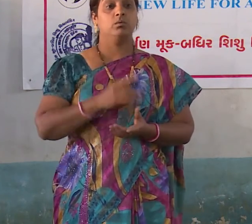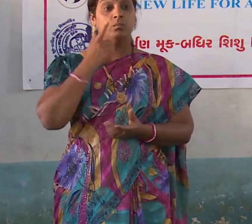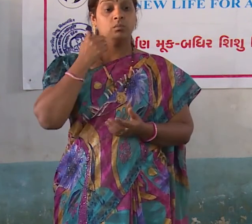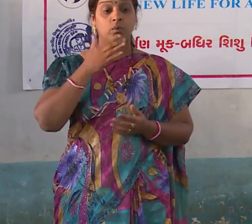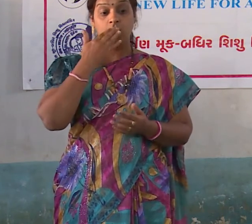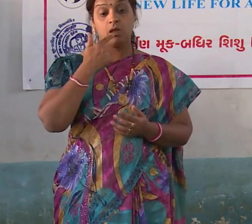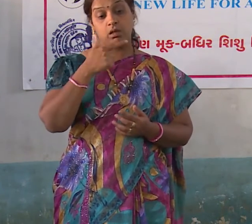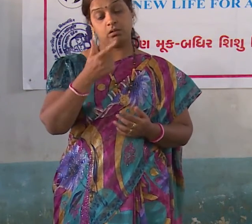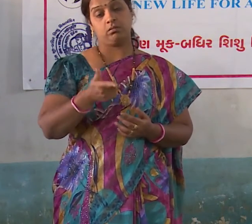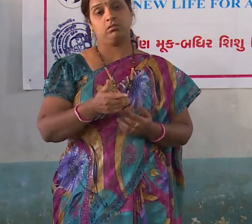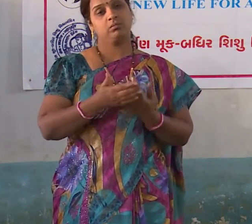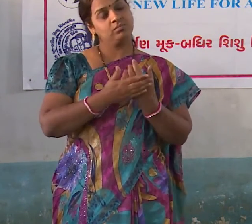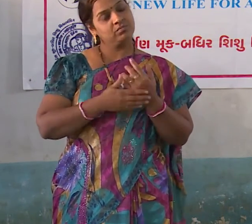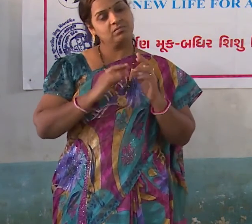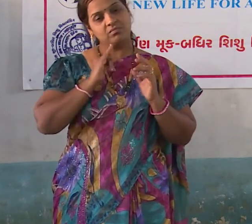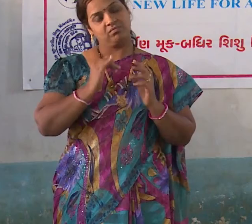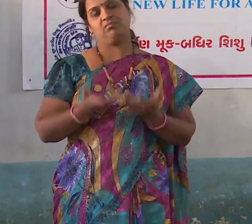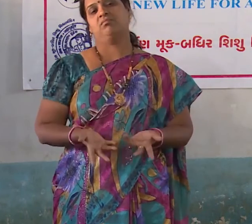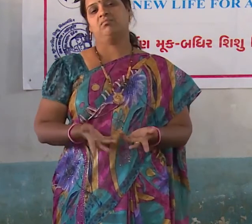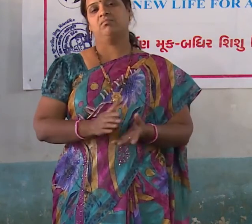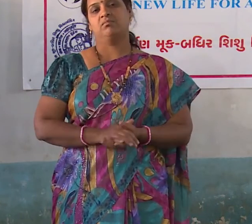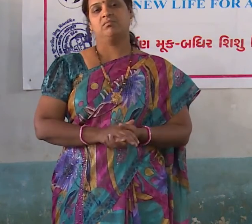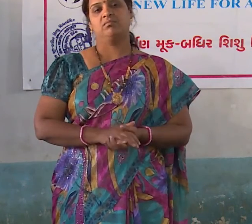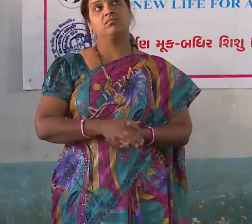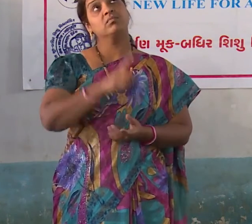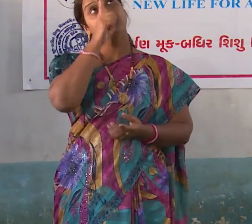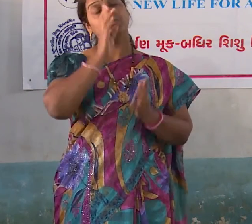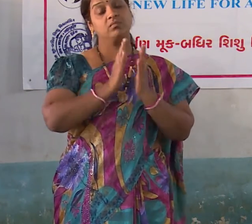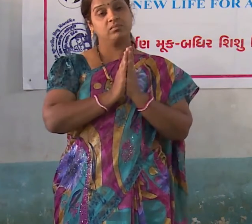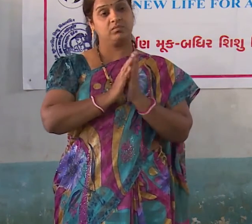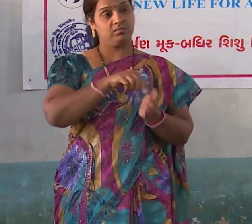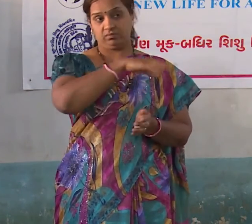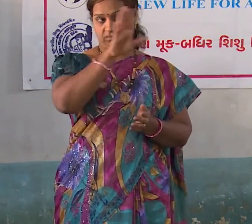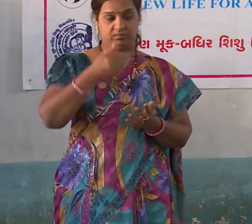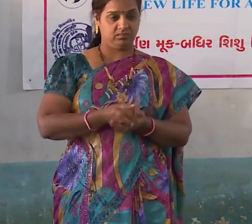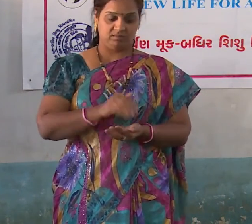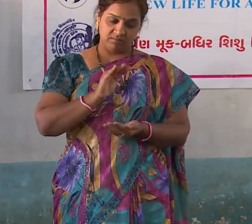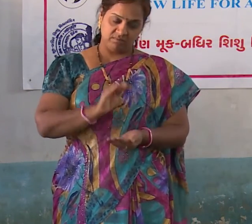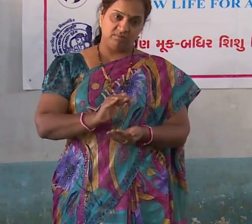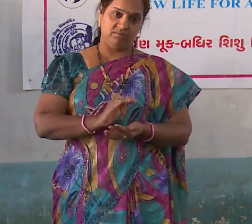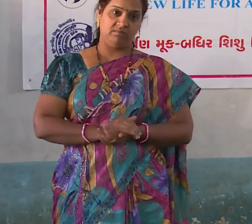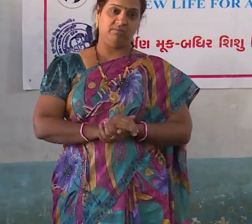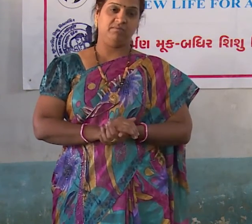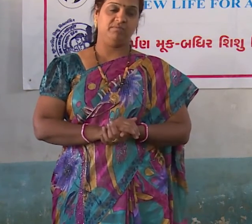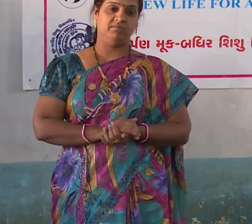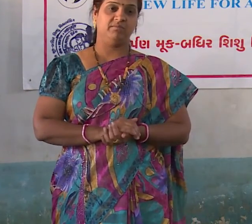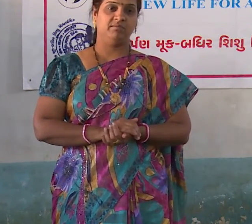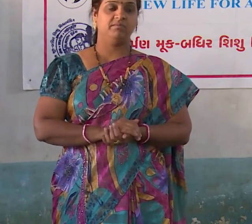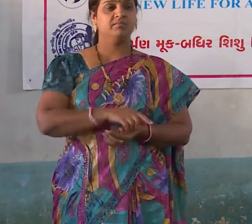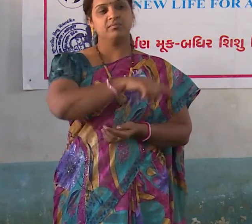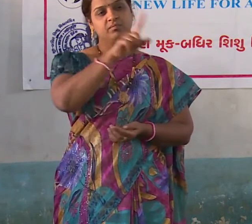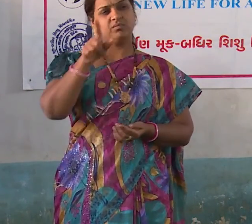पुत्र प्रेम है। कहने का भाव, अगर भगवान की जो बच्चे बन गए हैं, अगर कभी उनके ऊपर कोई